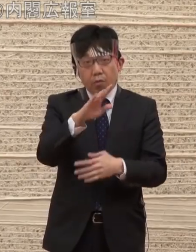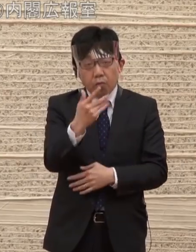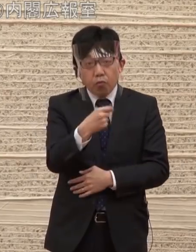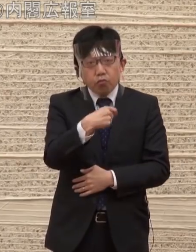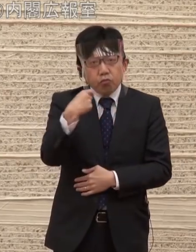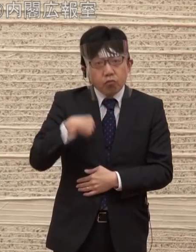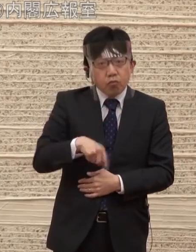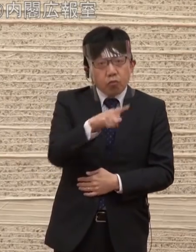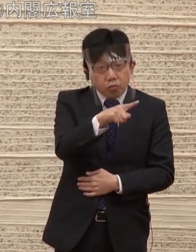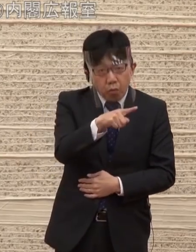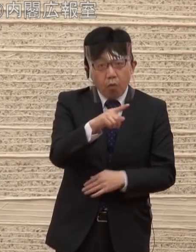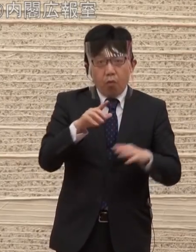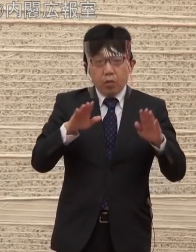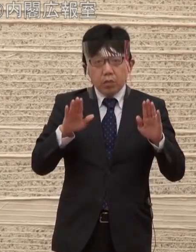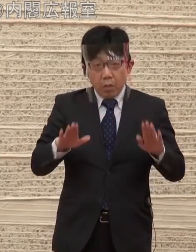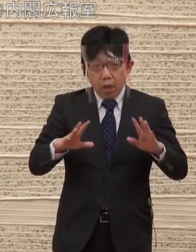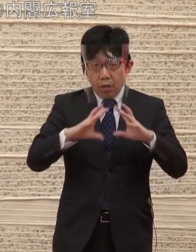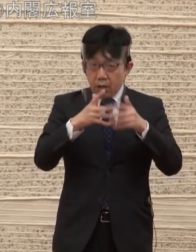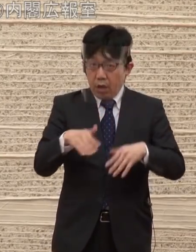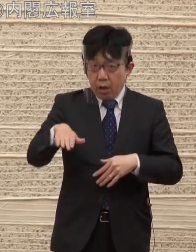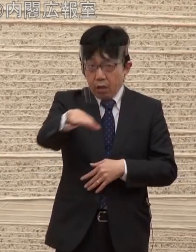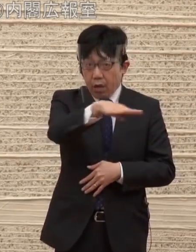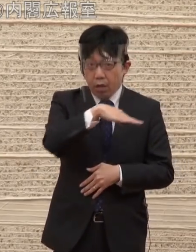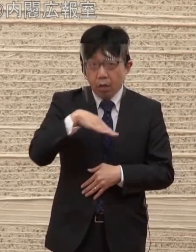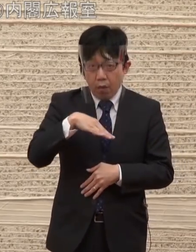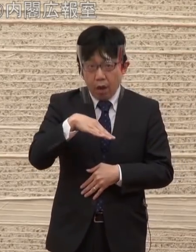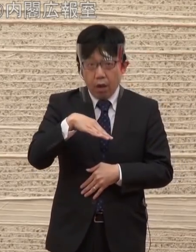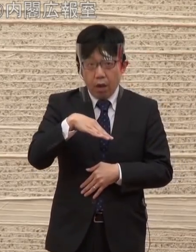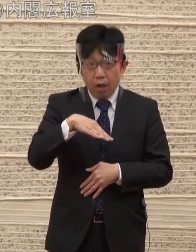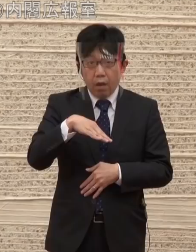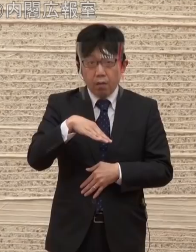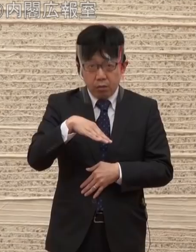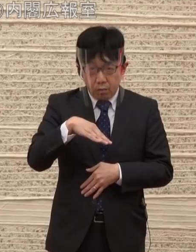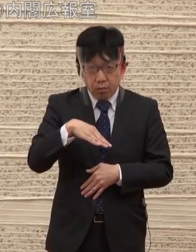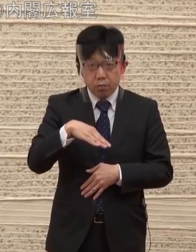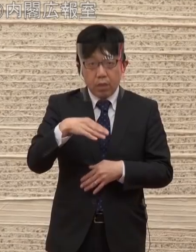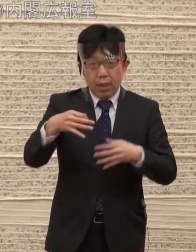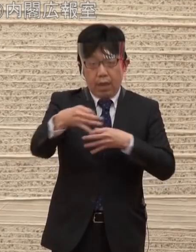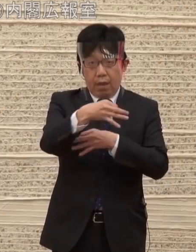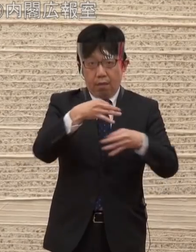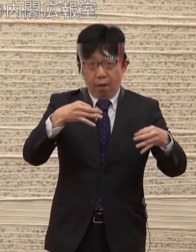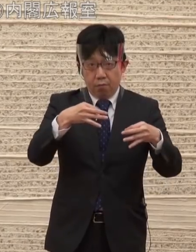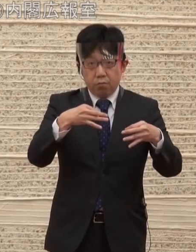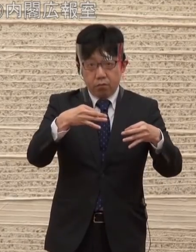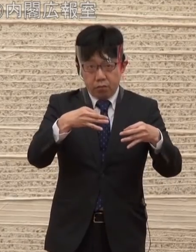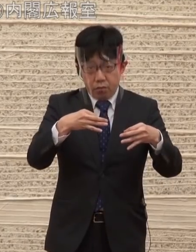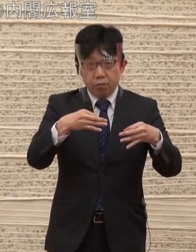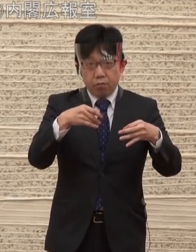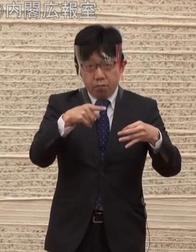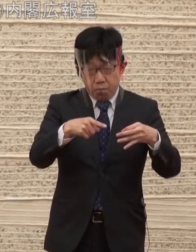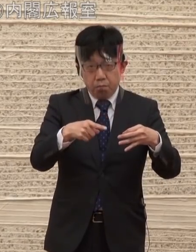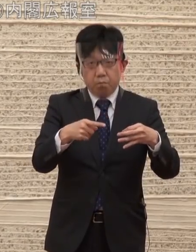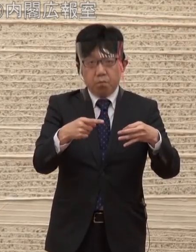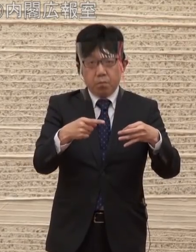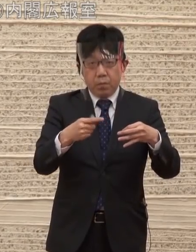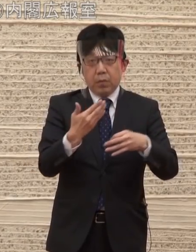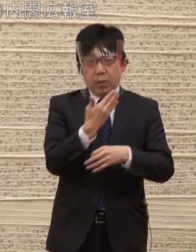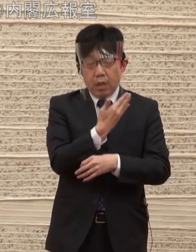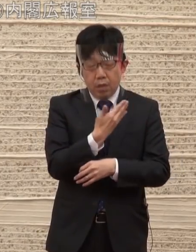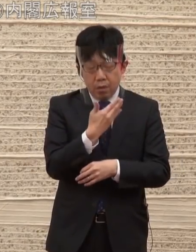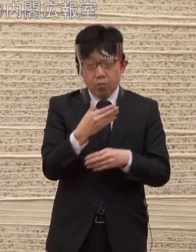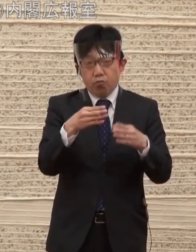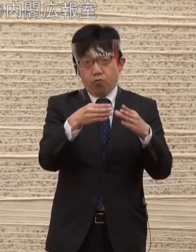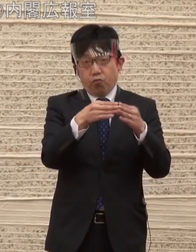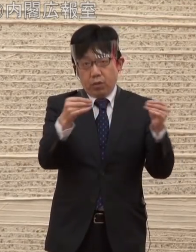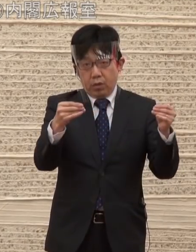これは世界の中においてん極めて経済的にも重要なはくにでハリア